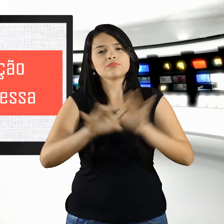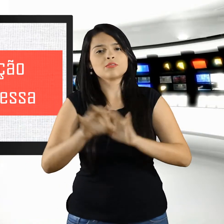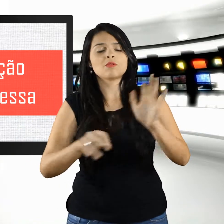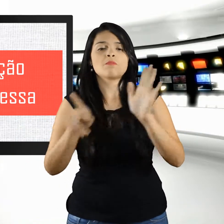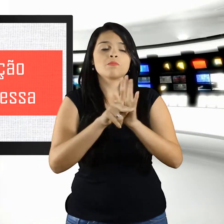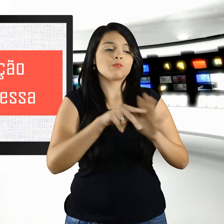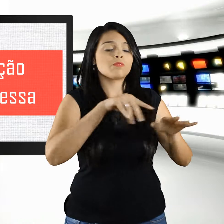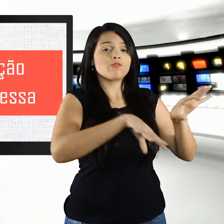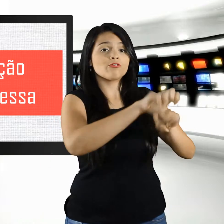de professores.